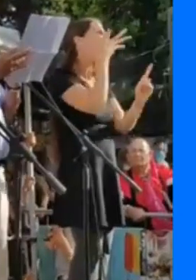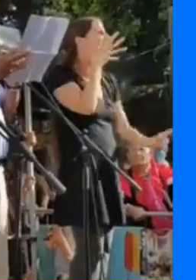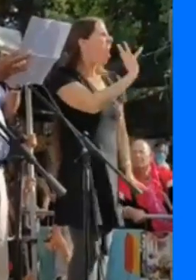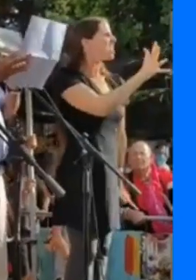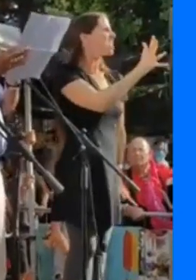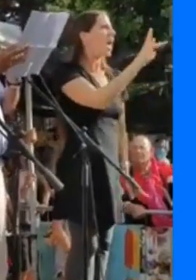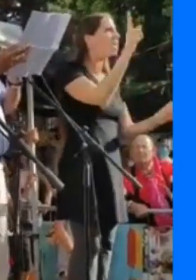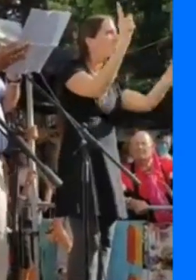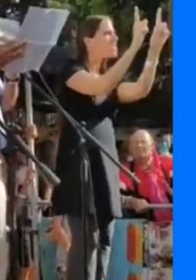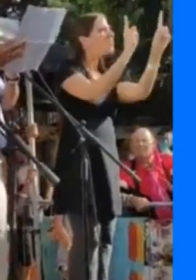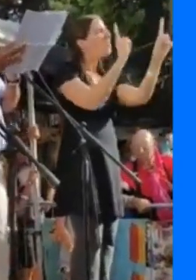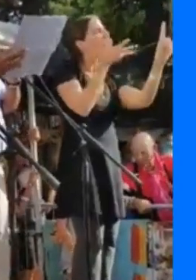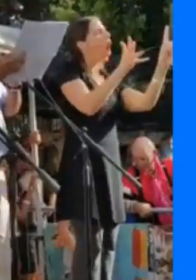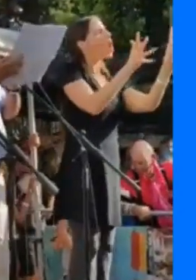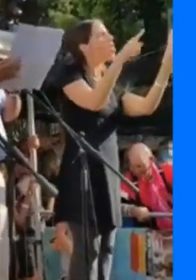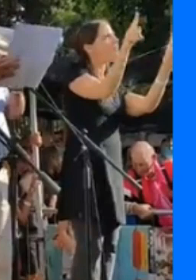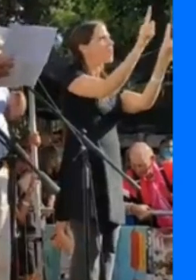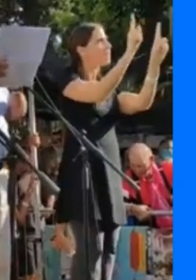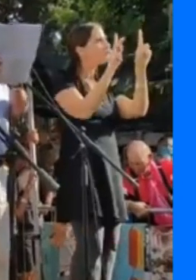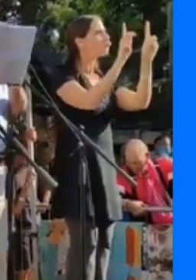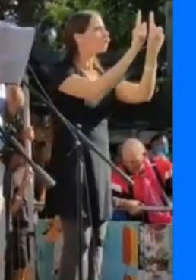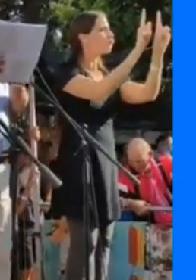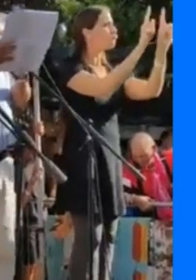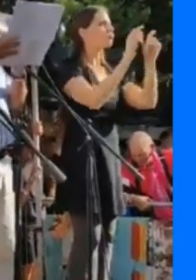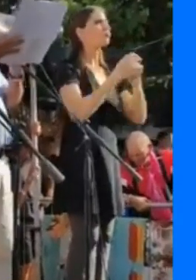אכזרית ונכלולית.